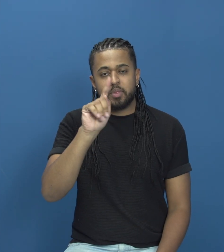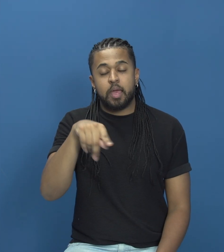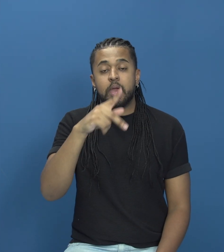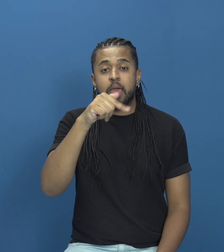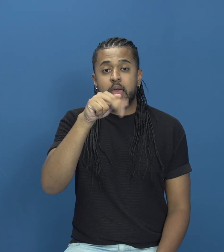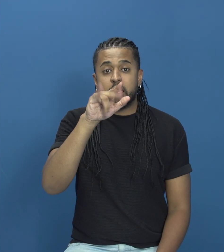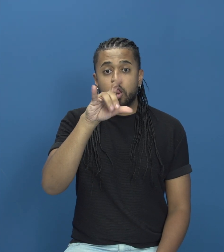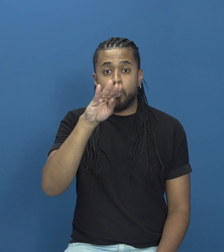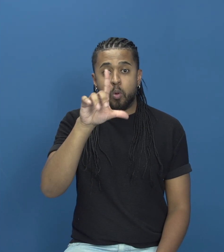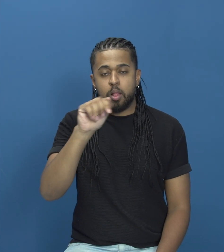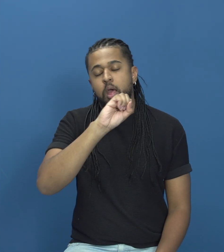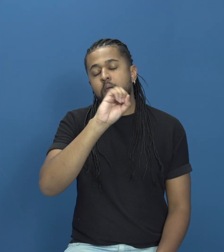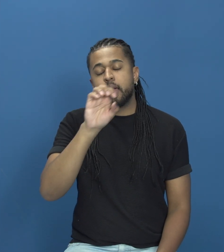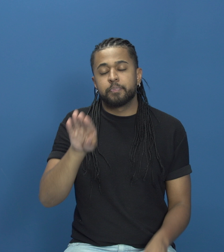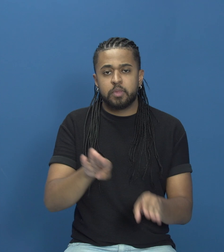quilombolas. E